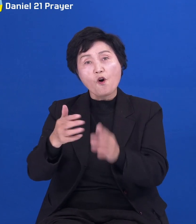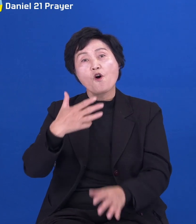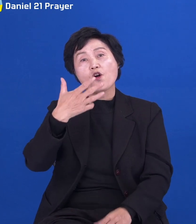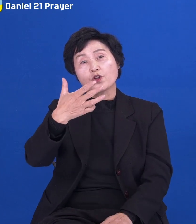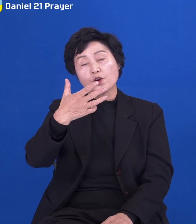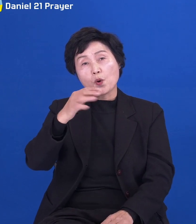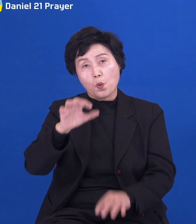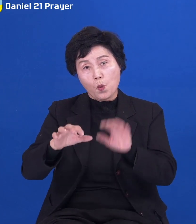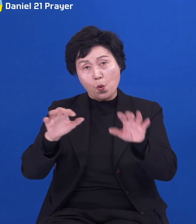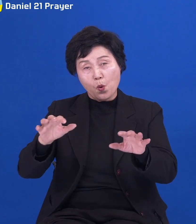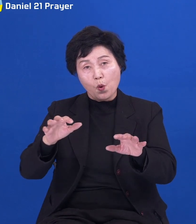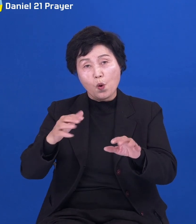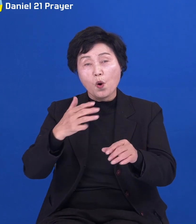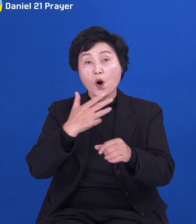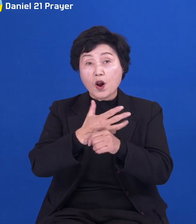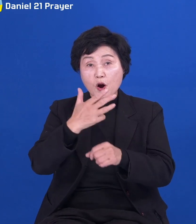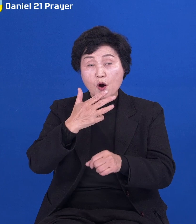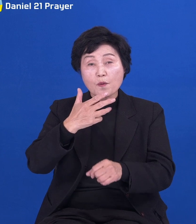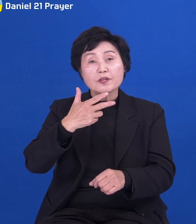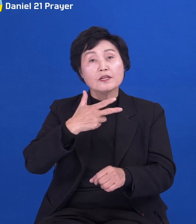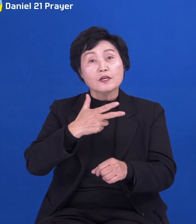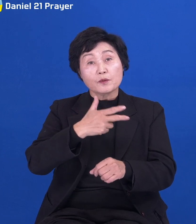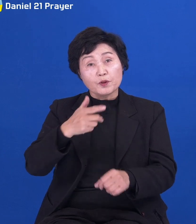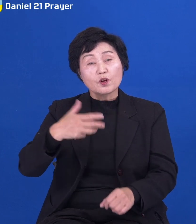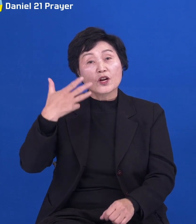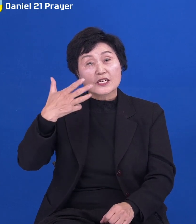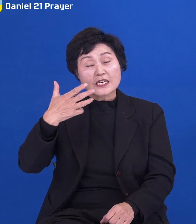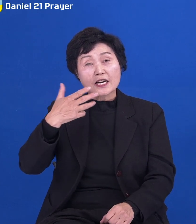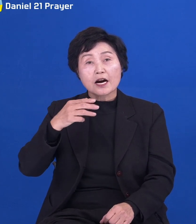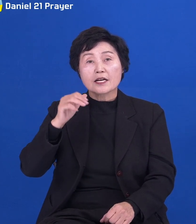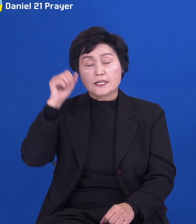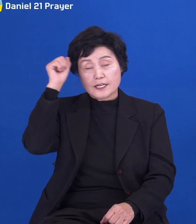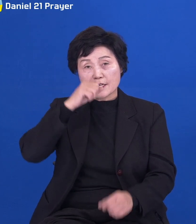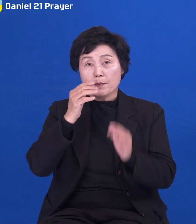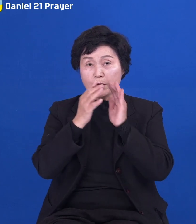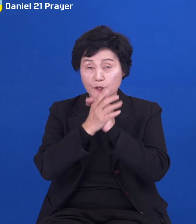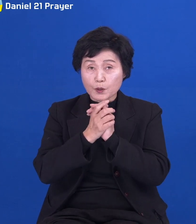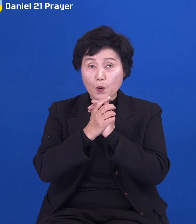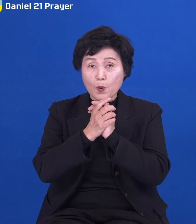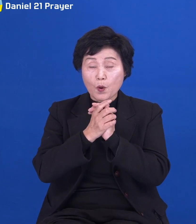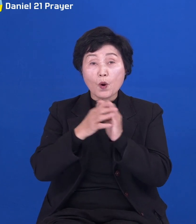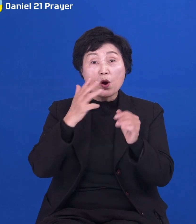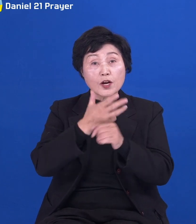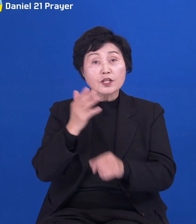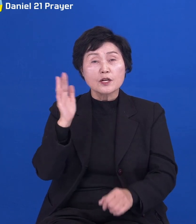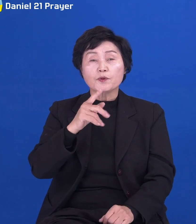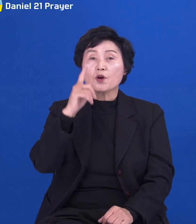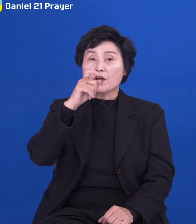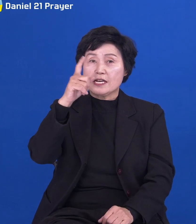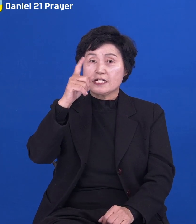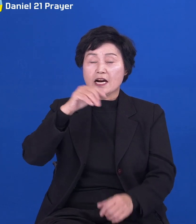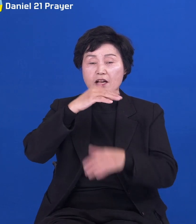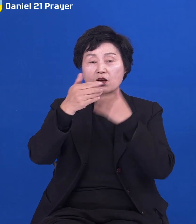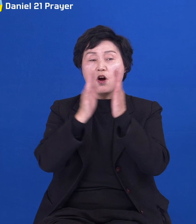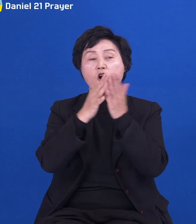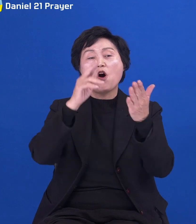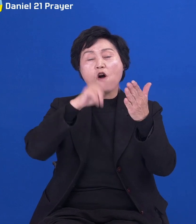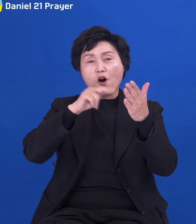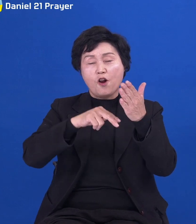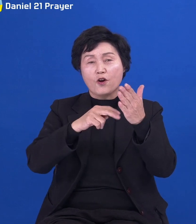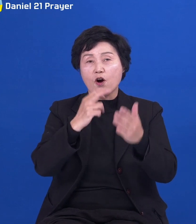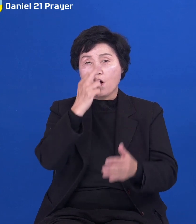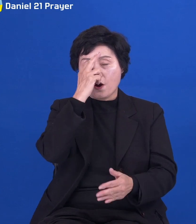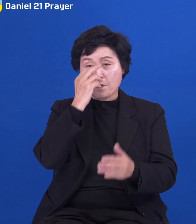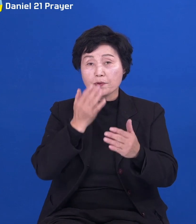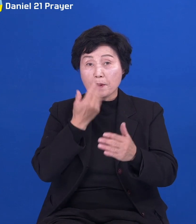새벽 기도하고, 아침은 금식이었어요. 그리고 7시에 8시에 정리하고 8시부터 11시까지 통독을 하고, 점심 먹고